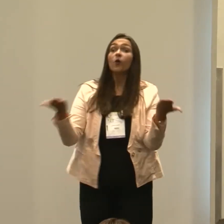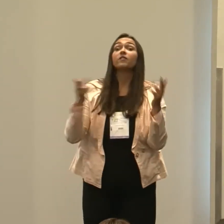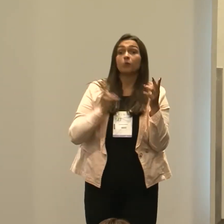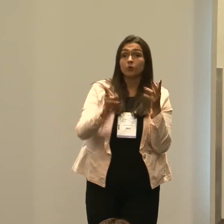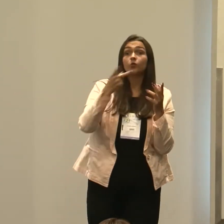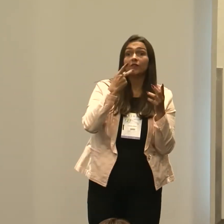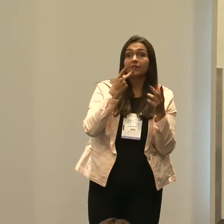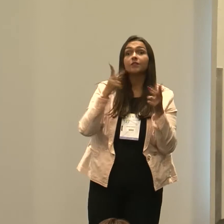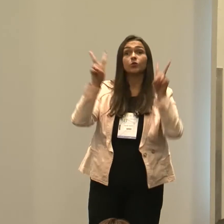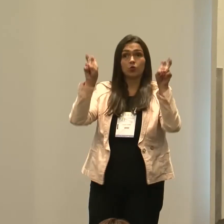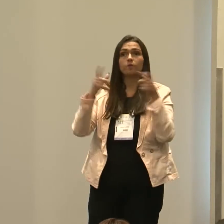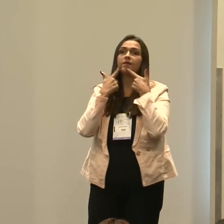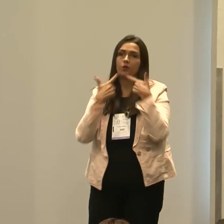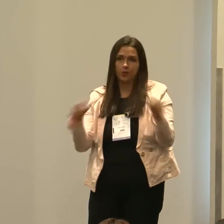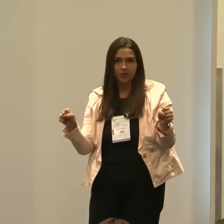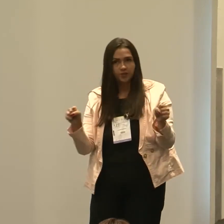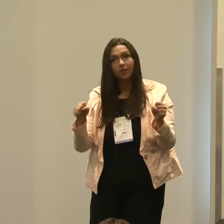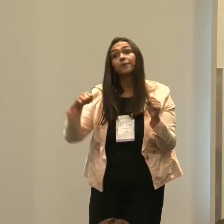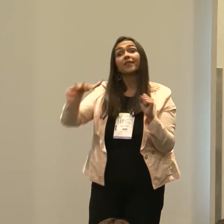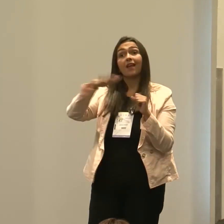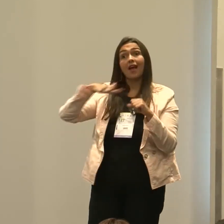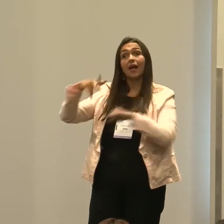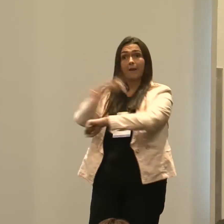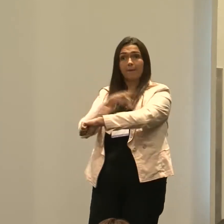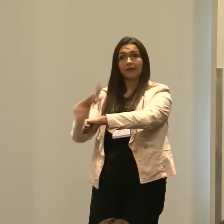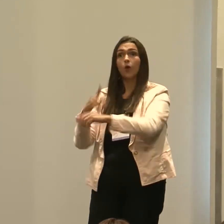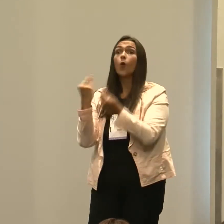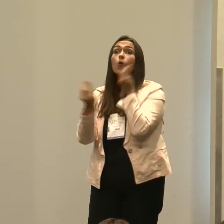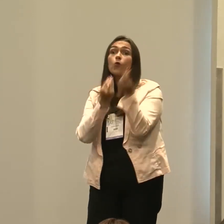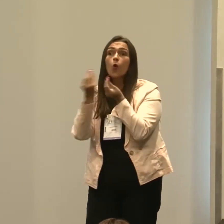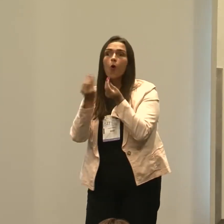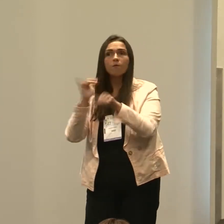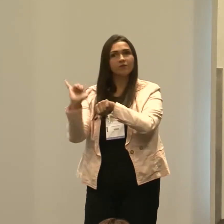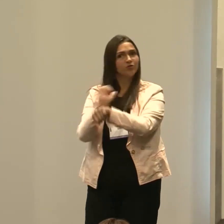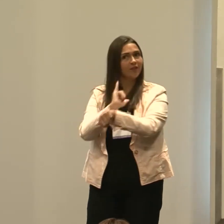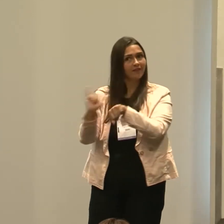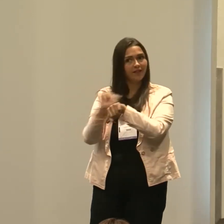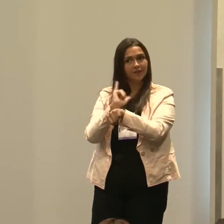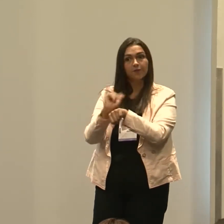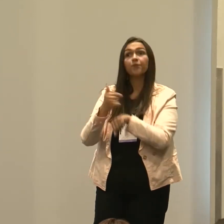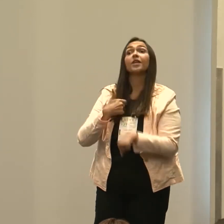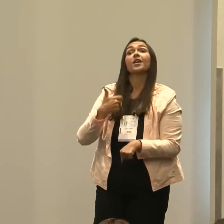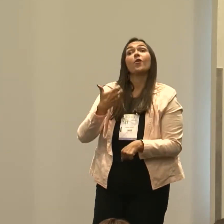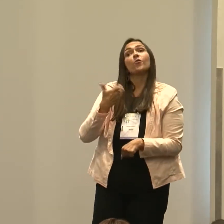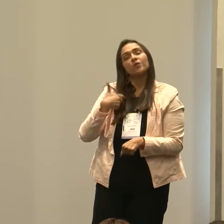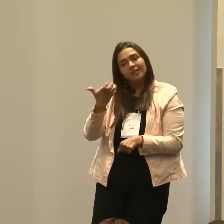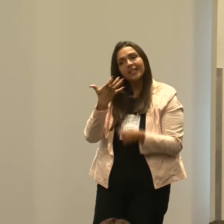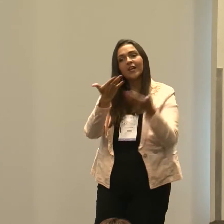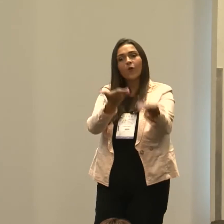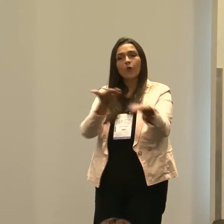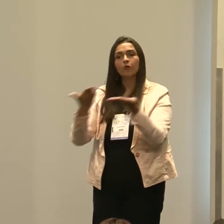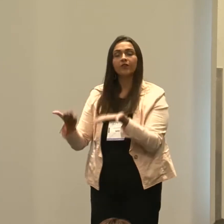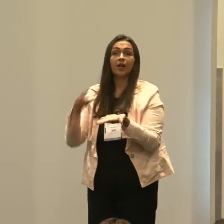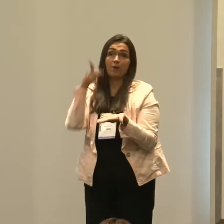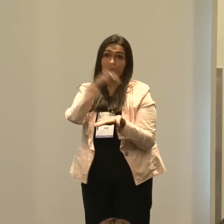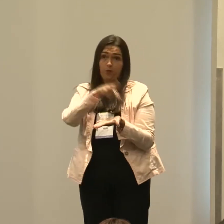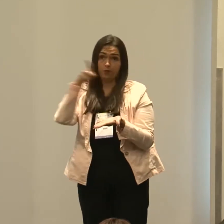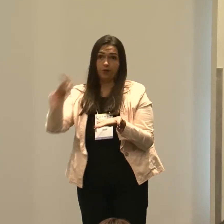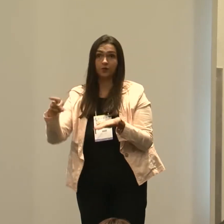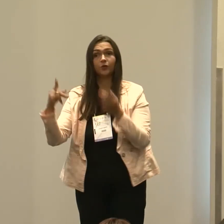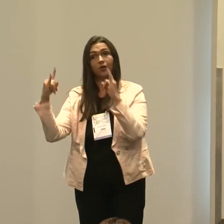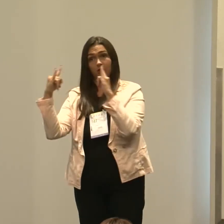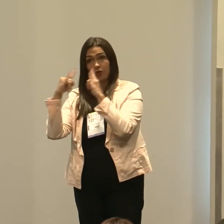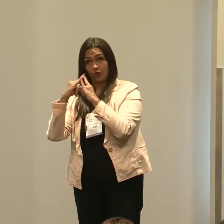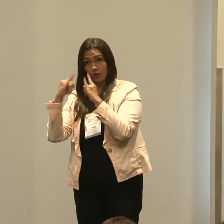bastante. Agora nós vamos continuar falando sobre linguística e como que existem estratégias pedagógicas